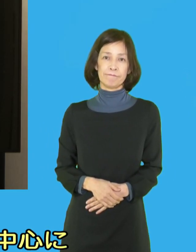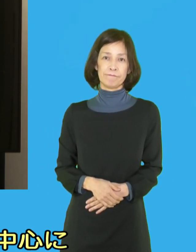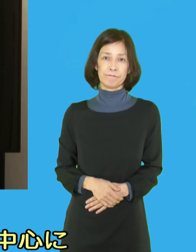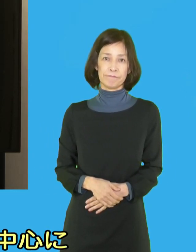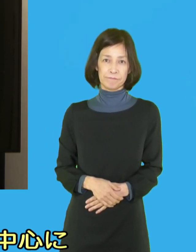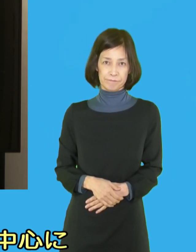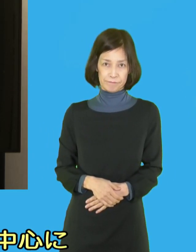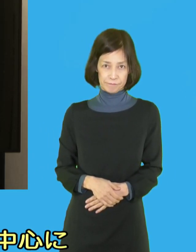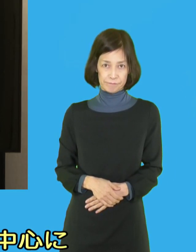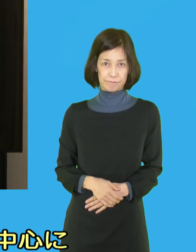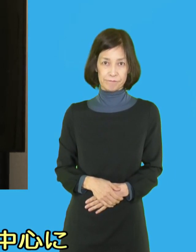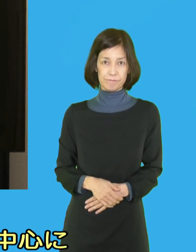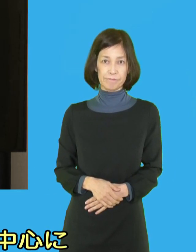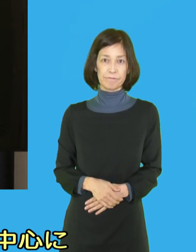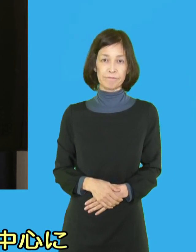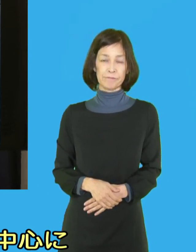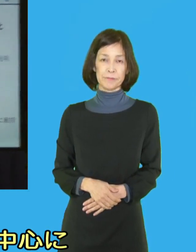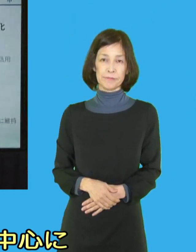間